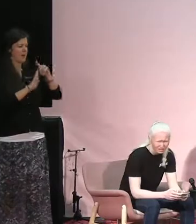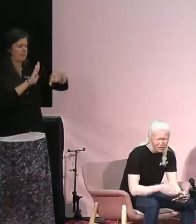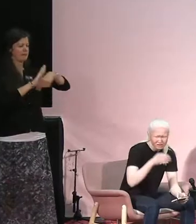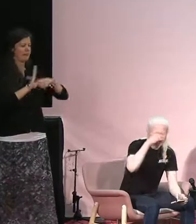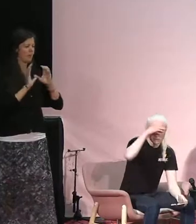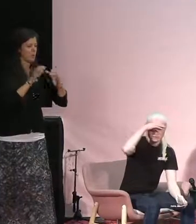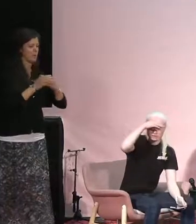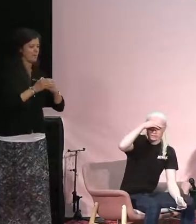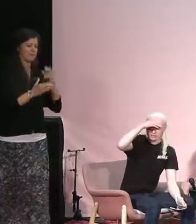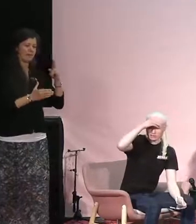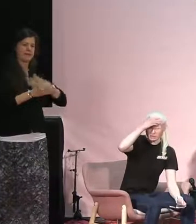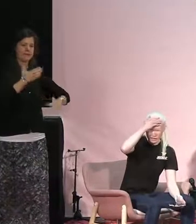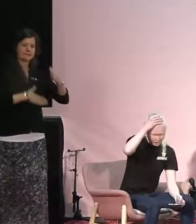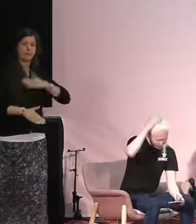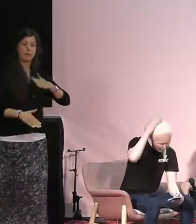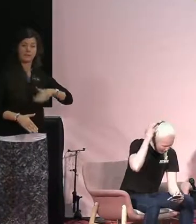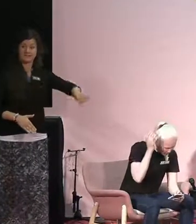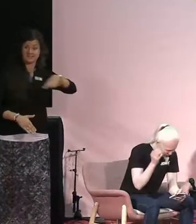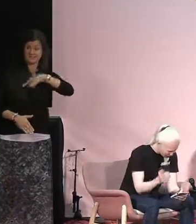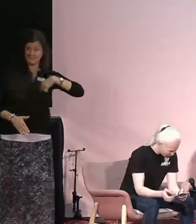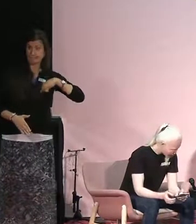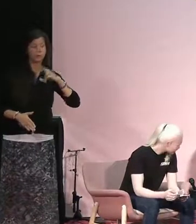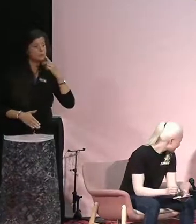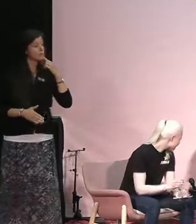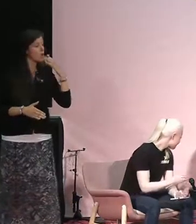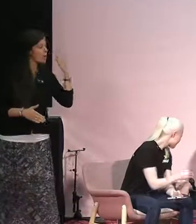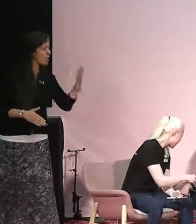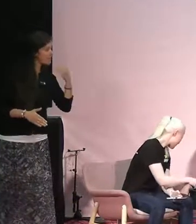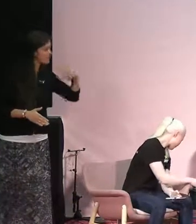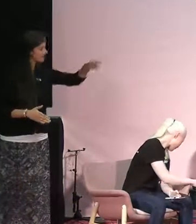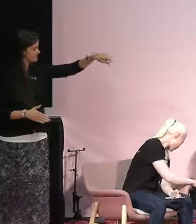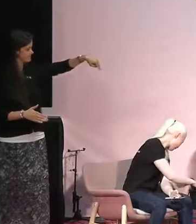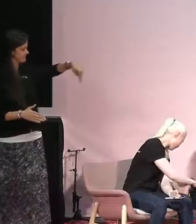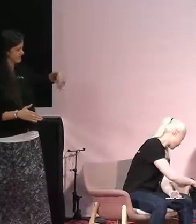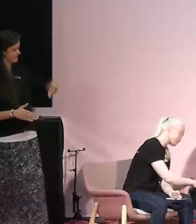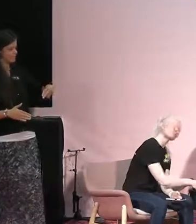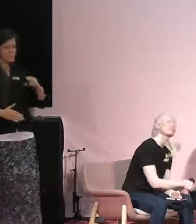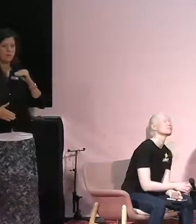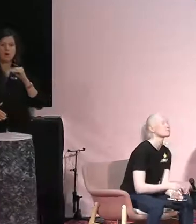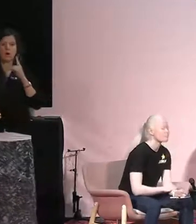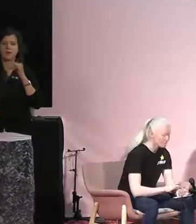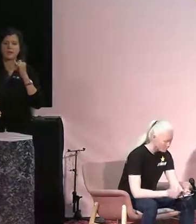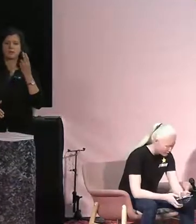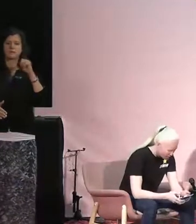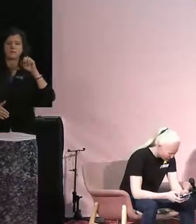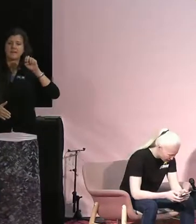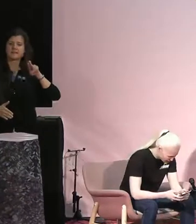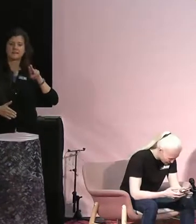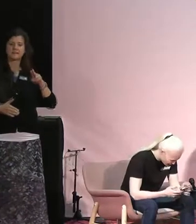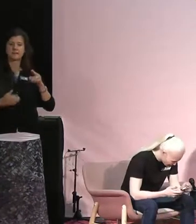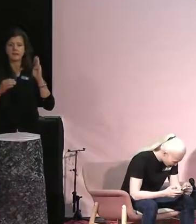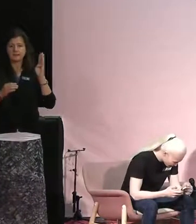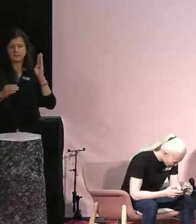oss. Jag vill börja med att introducera Eleonora Ali Udman, klimat- och